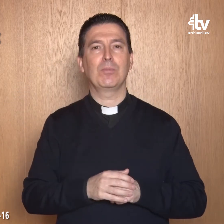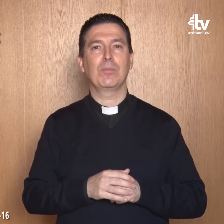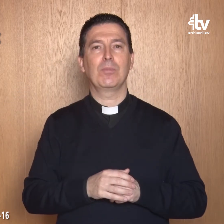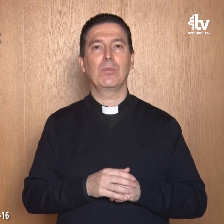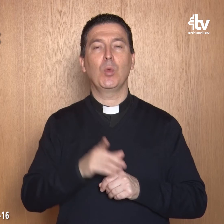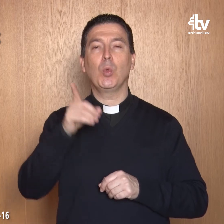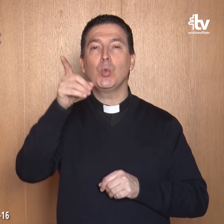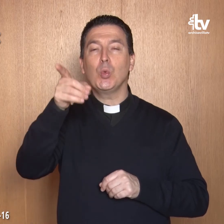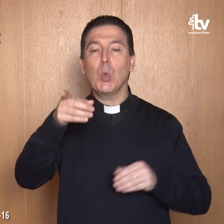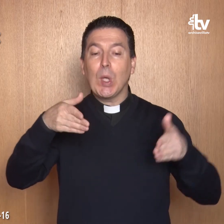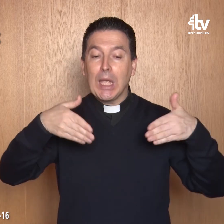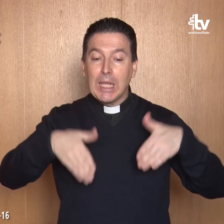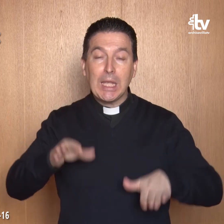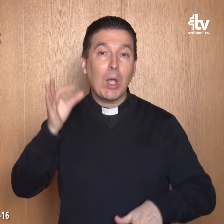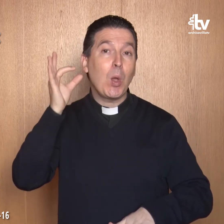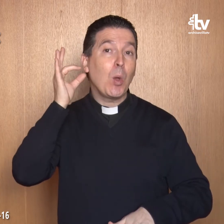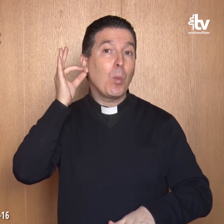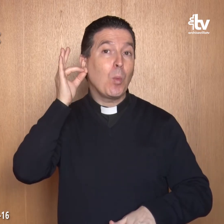No temas, hija de Sion